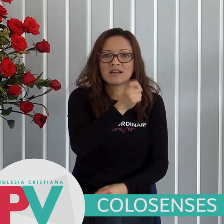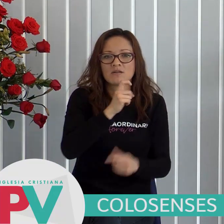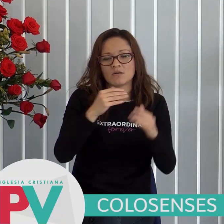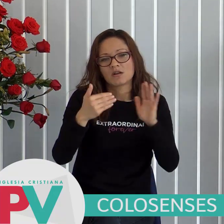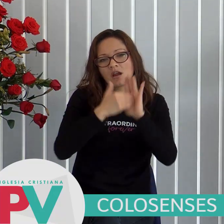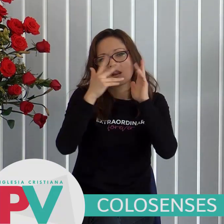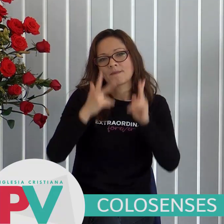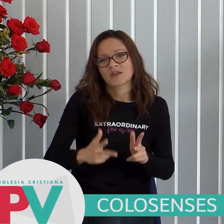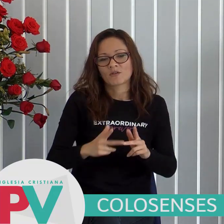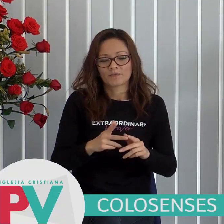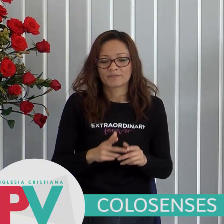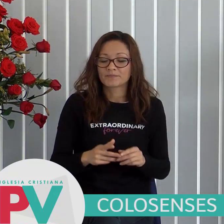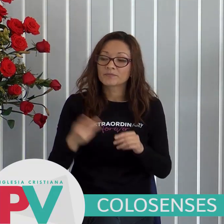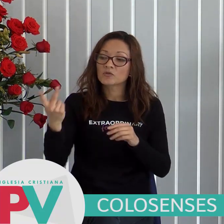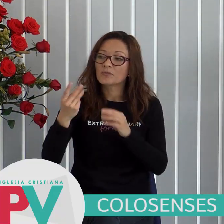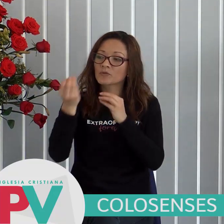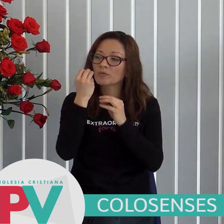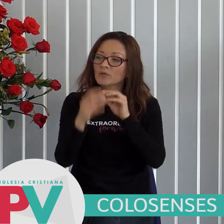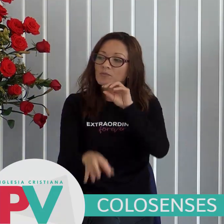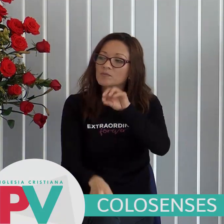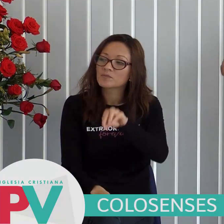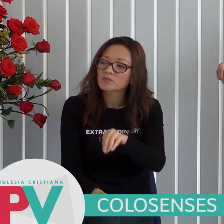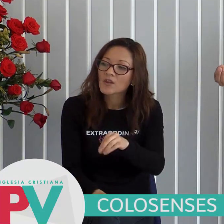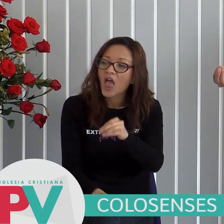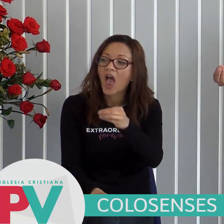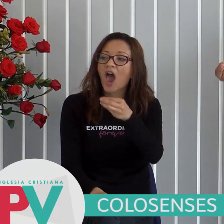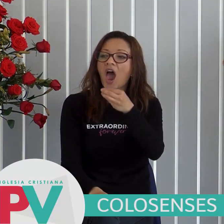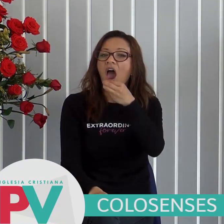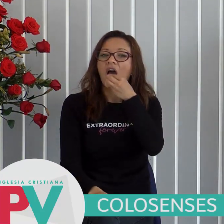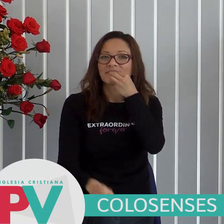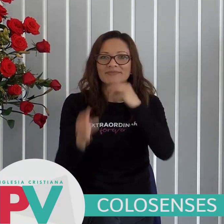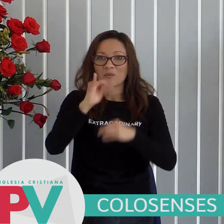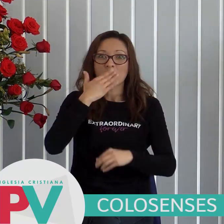El que moja el plato con usted.